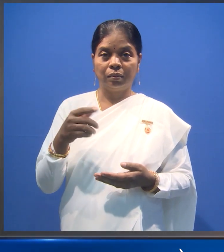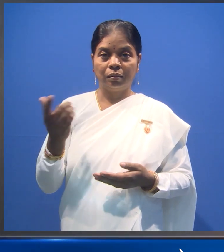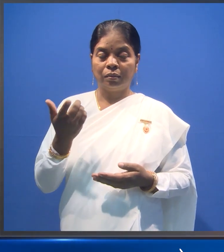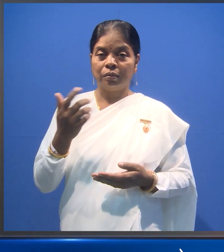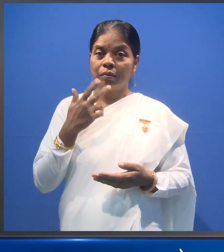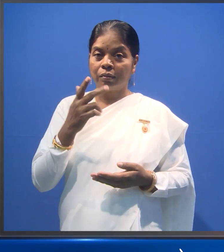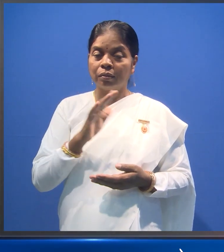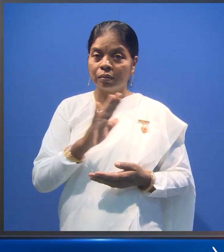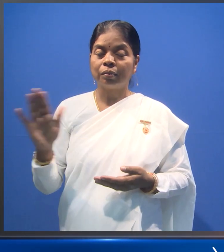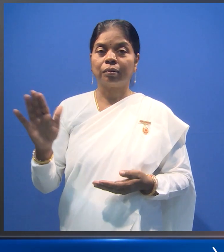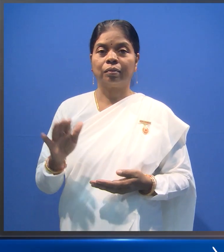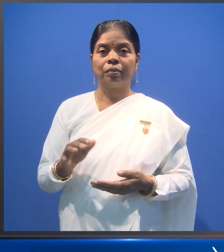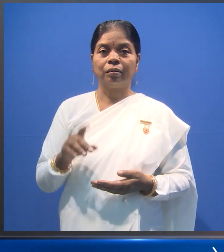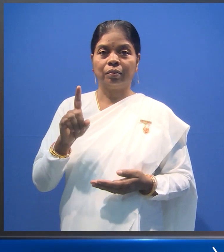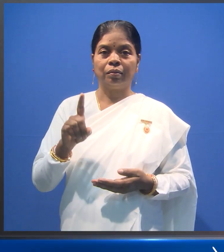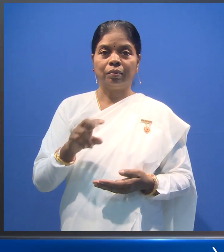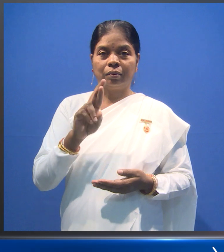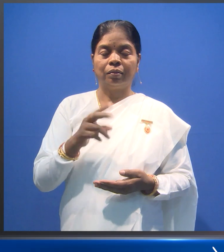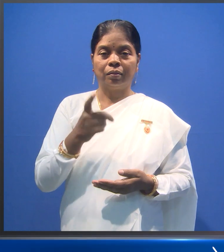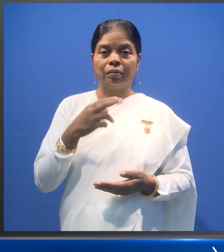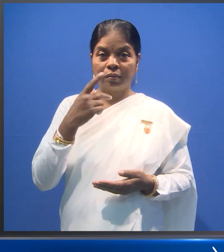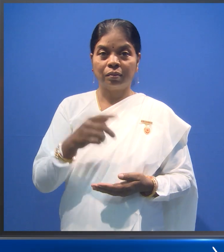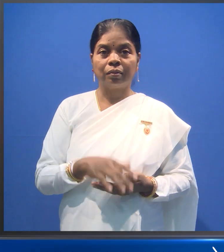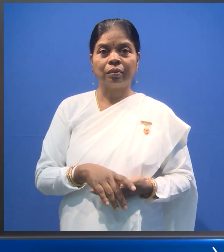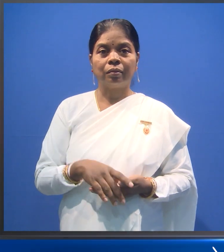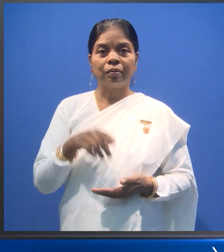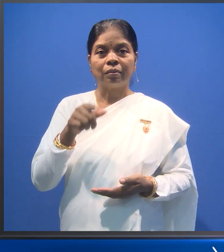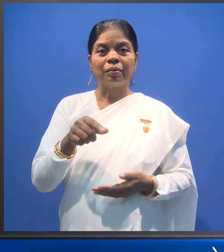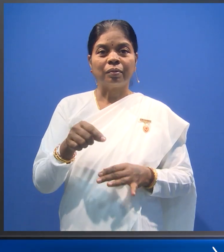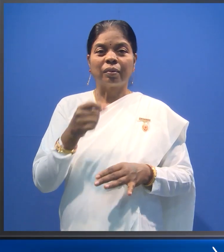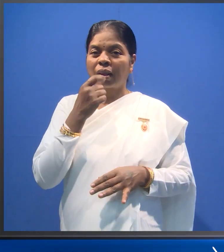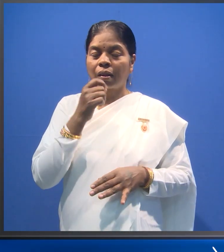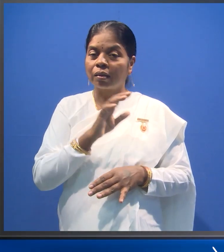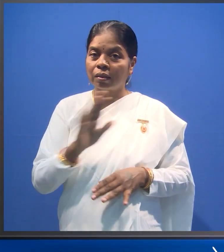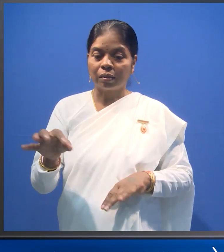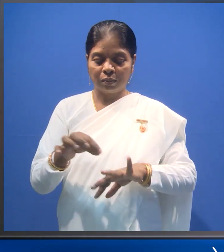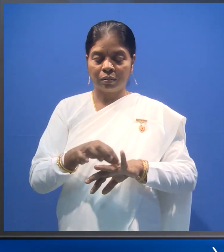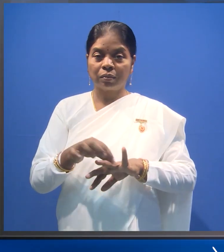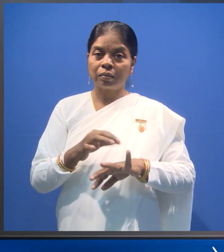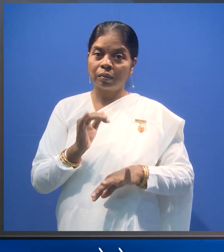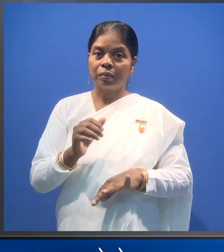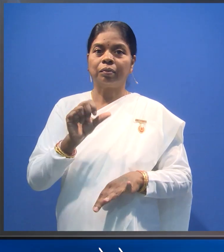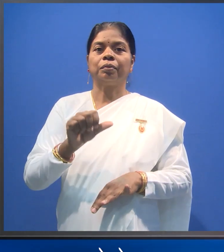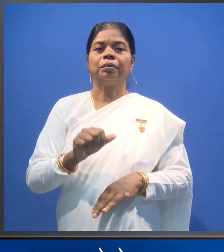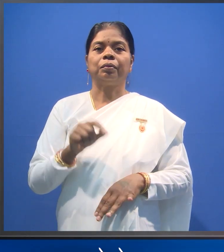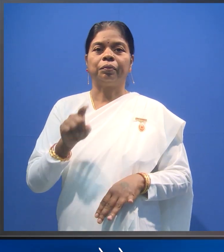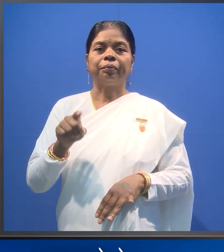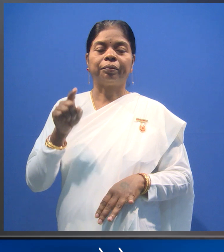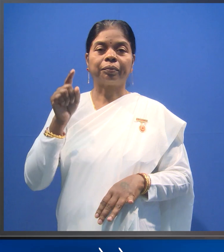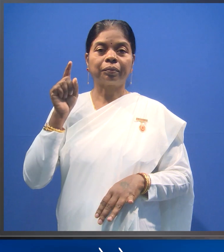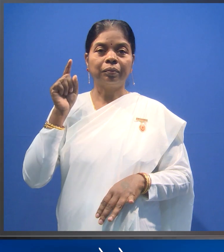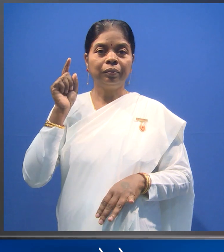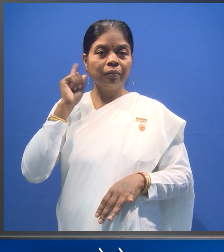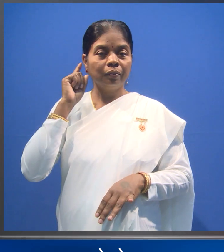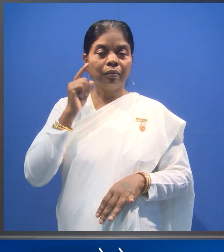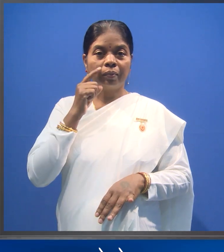नाही. यावर राजा म्हणाला, हे दगड नाहीत, हिरे आहेत. ते ऐकून सरस्वती